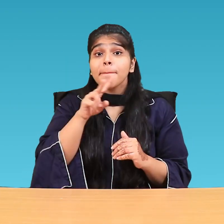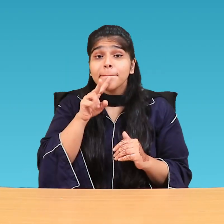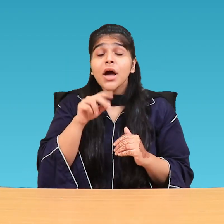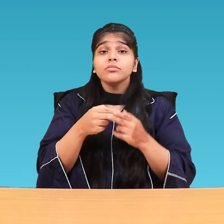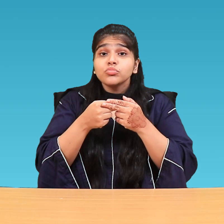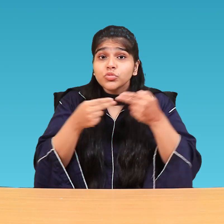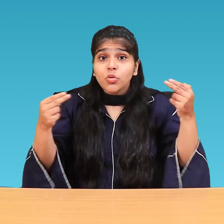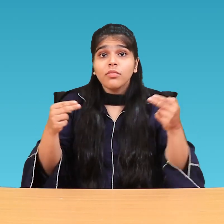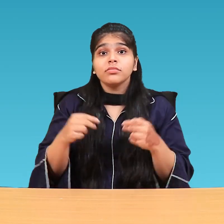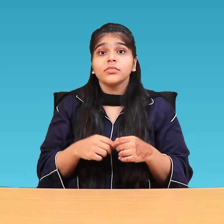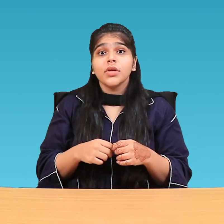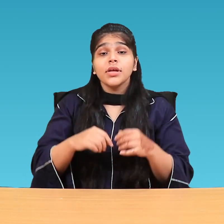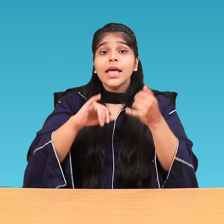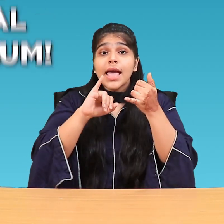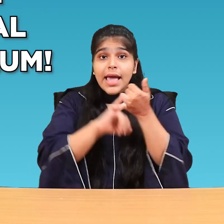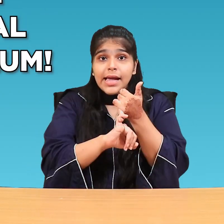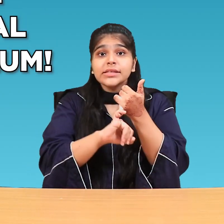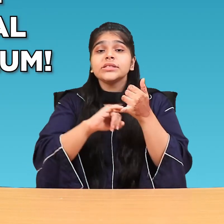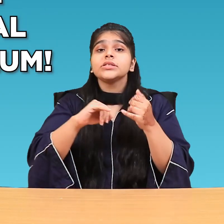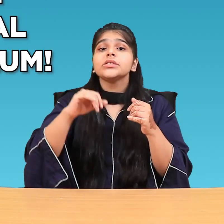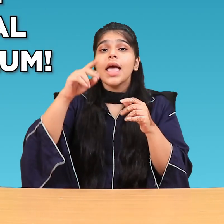हैं सिंगल नेशनल करिकुलम SNC।